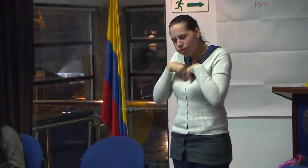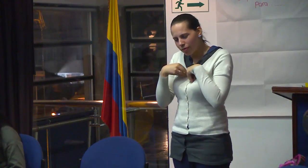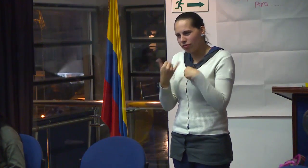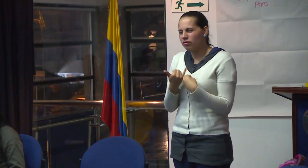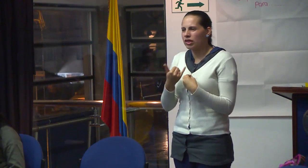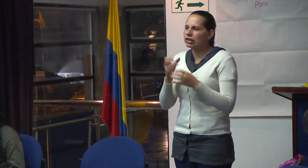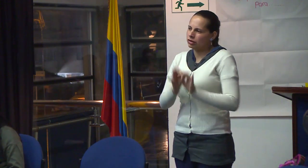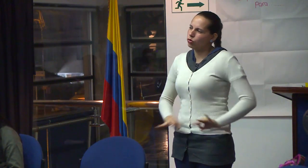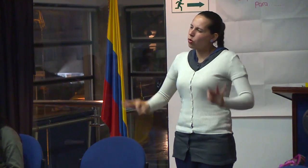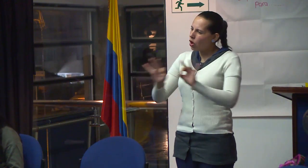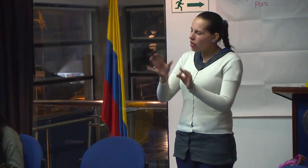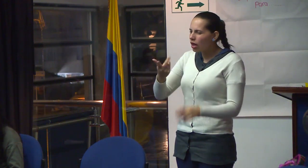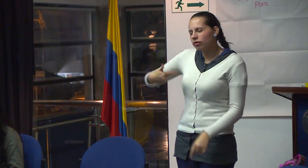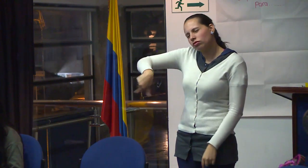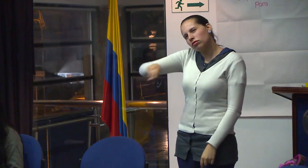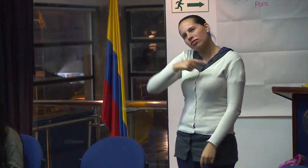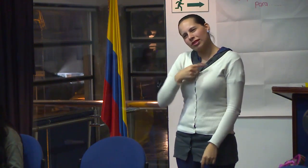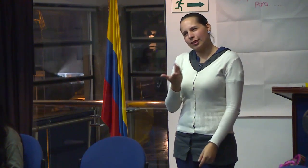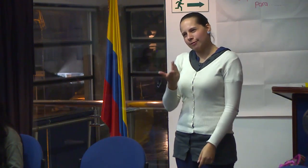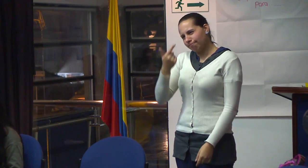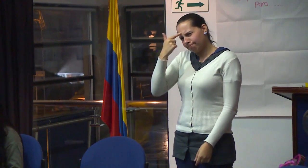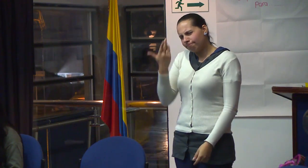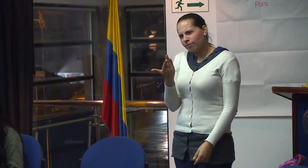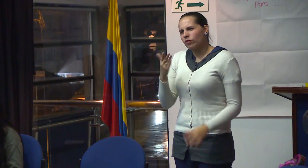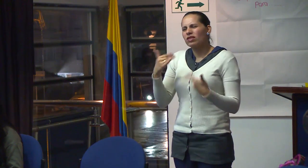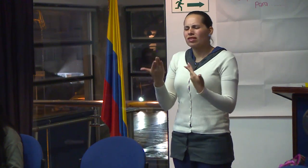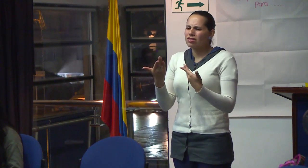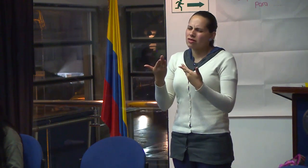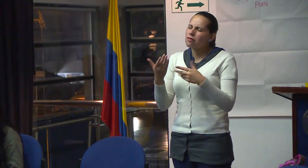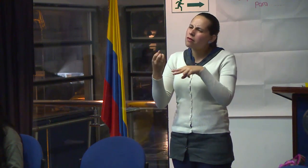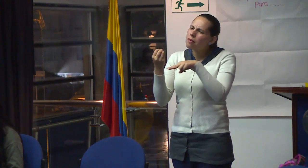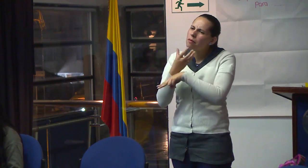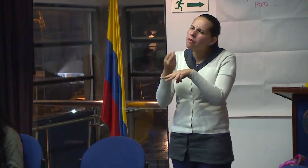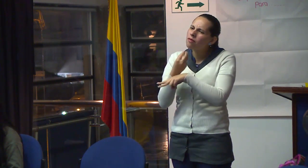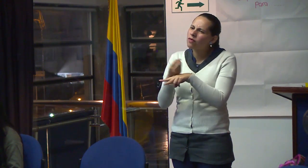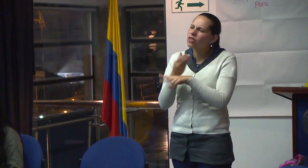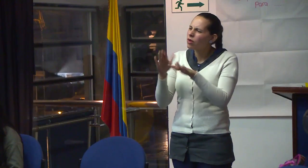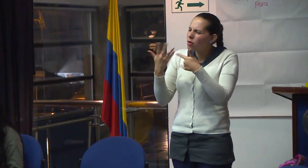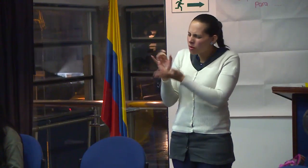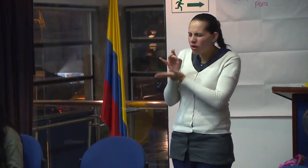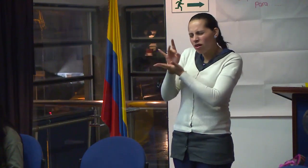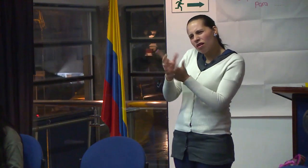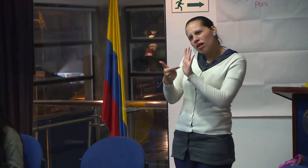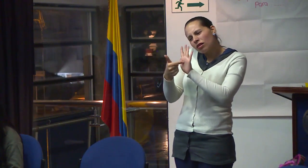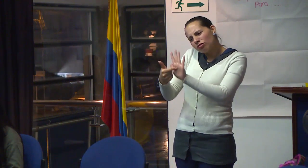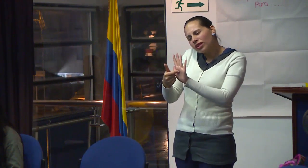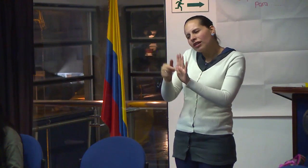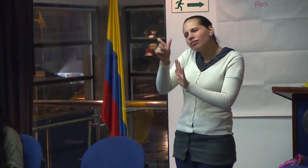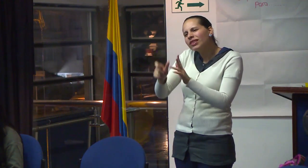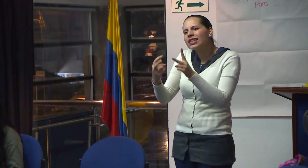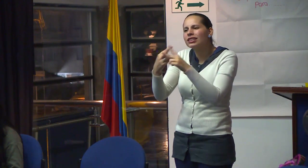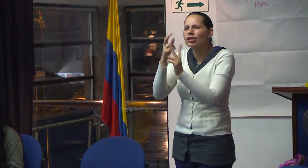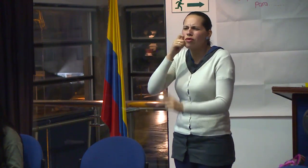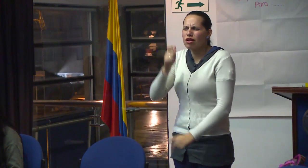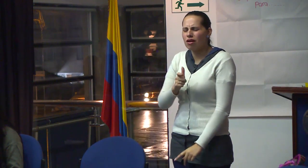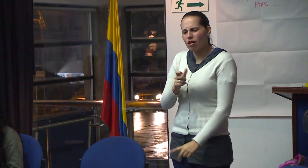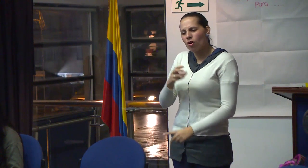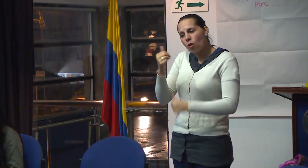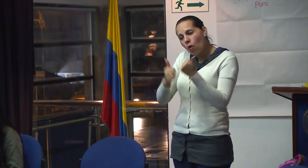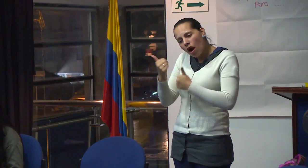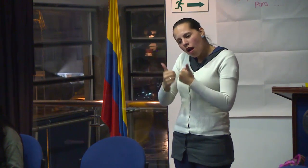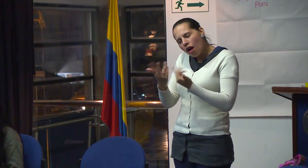nos empecemos a pensar qué maestro les estamos proyectando a esos seres humanos, qué ser humano le estamos proyectando a